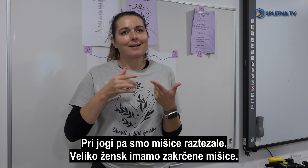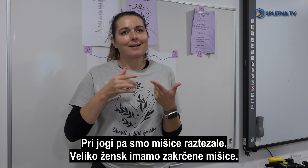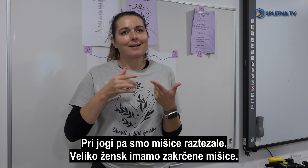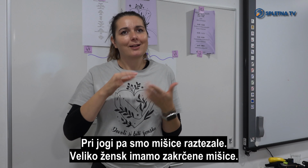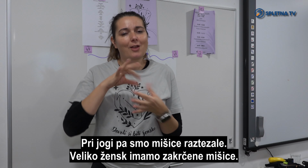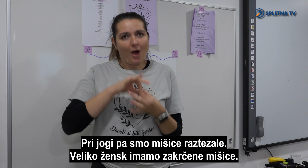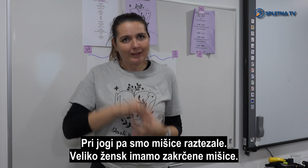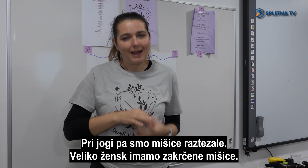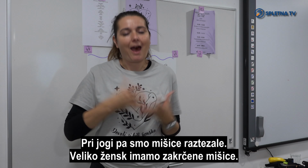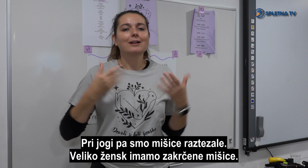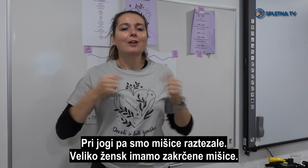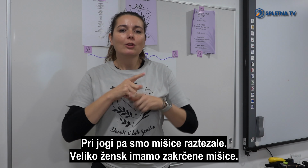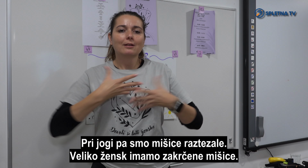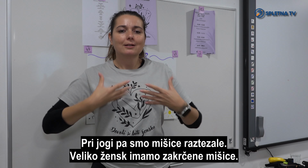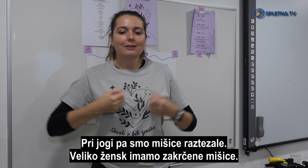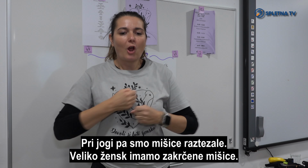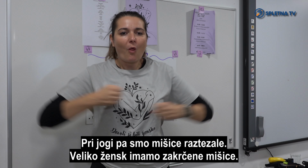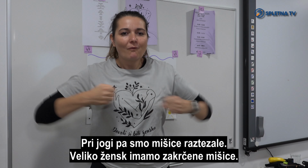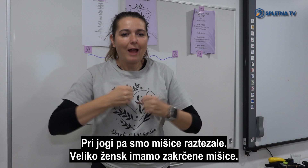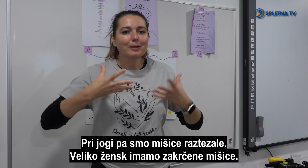Pri jogi pa smo mišice raztezale.